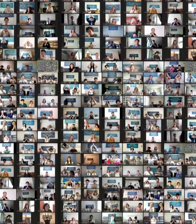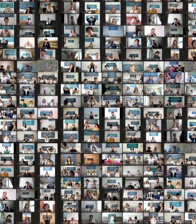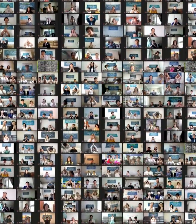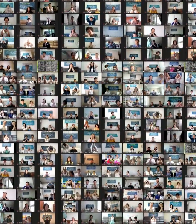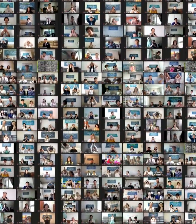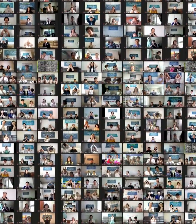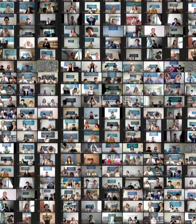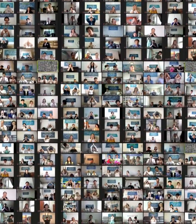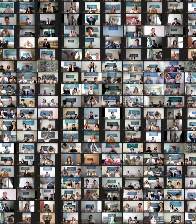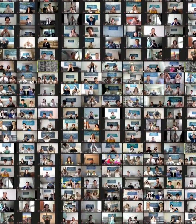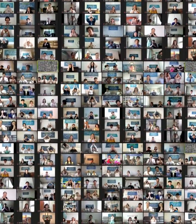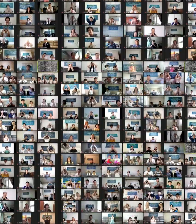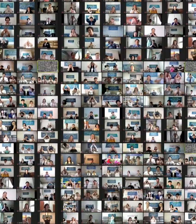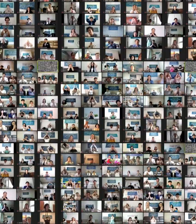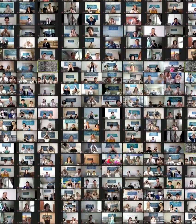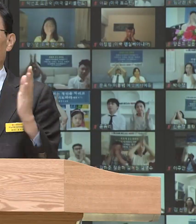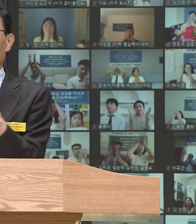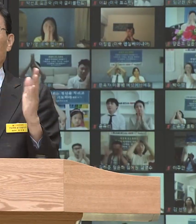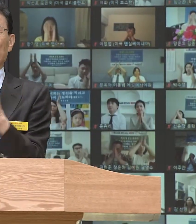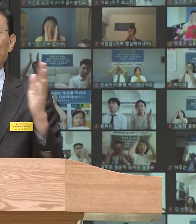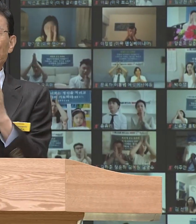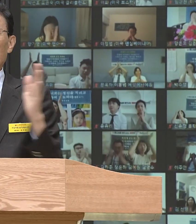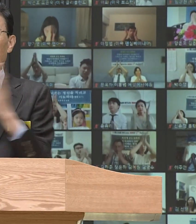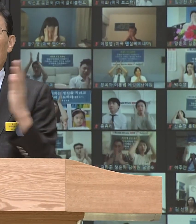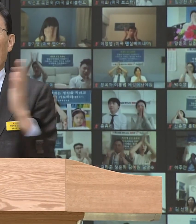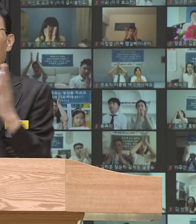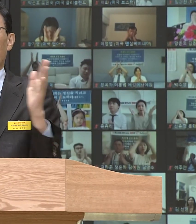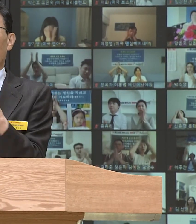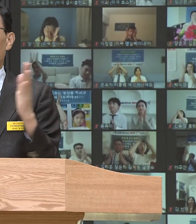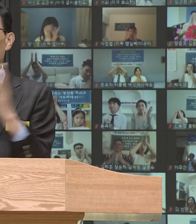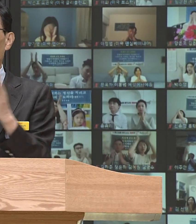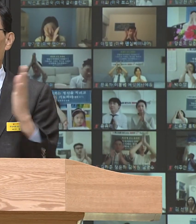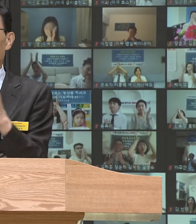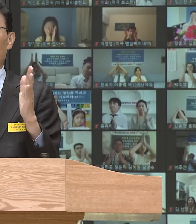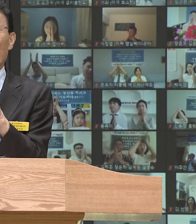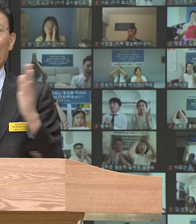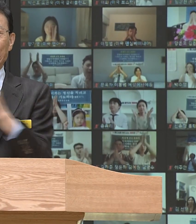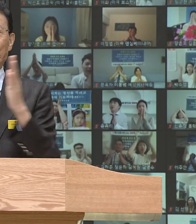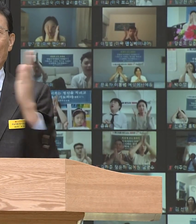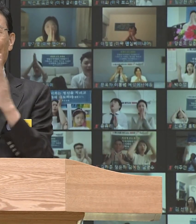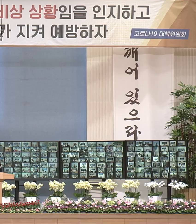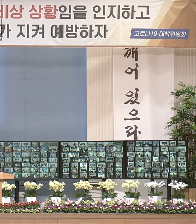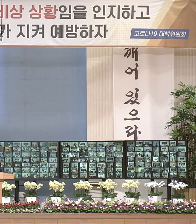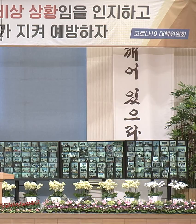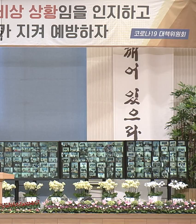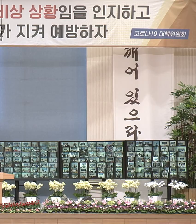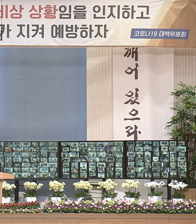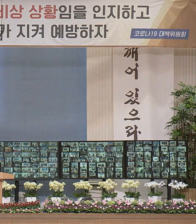할렐루야, 할렐루야, 할렐루야.